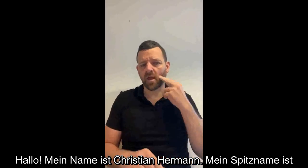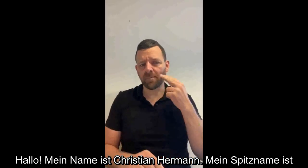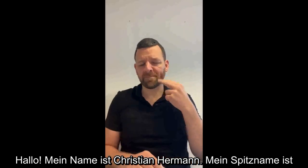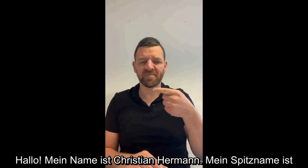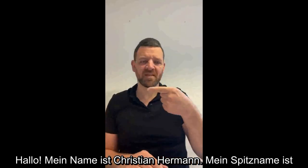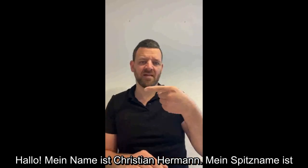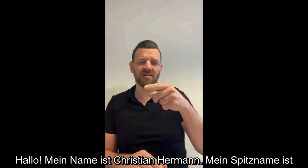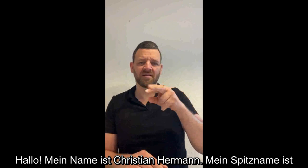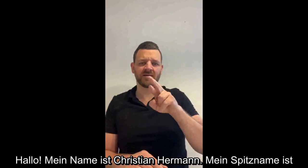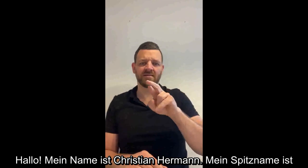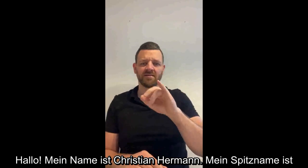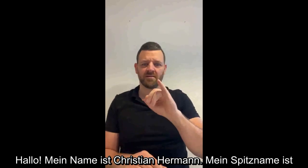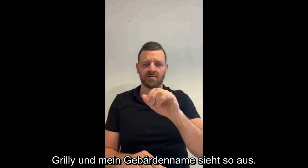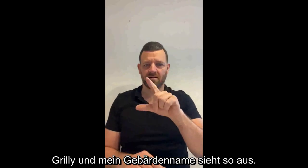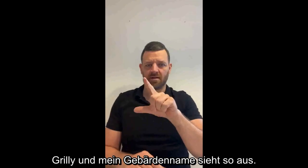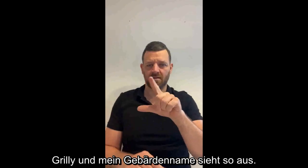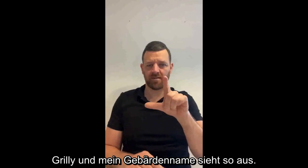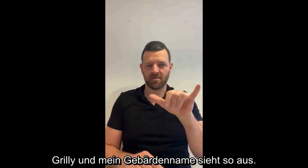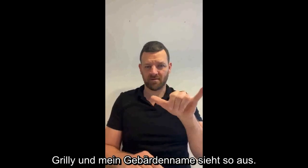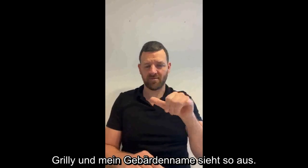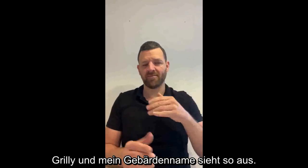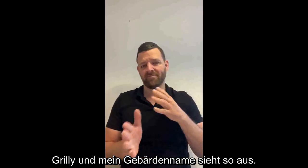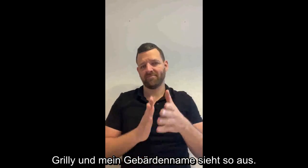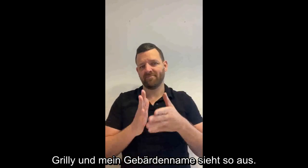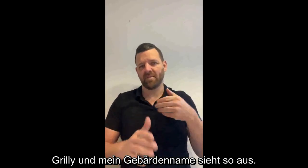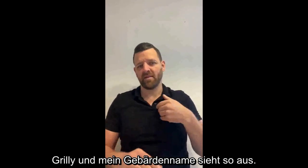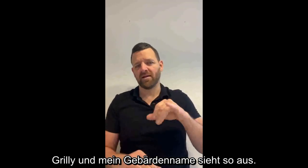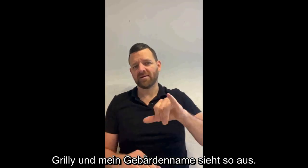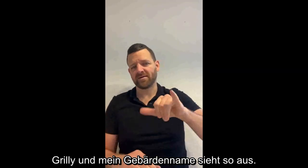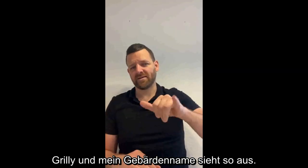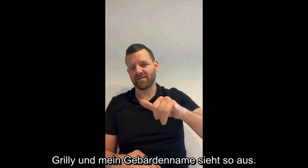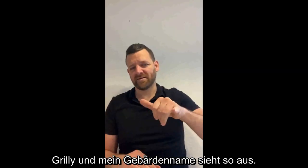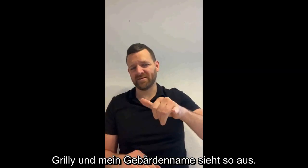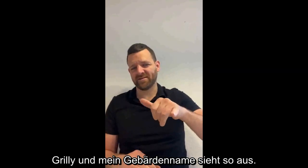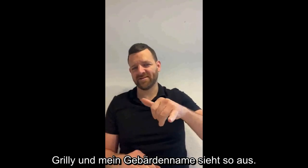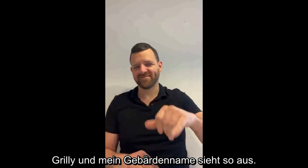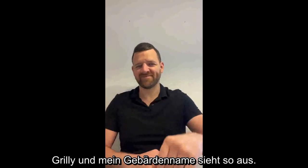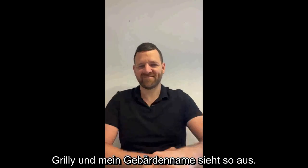mein Spitzname ist Krilli und mein Gebärdenname sieht so aus